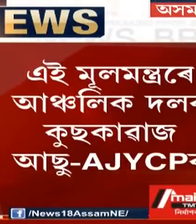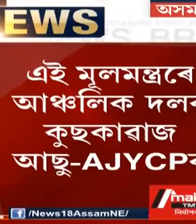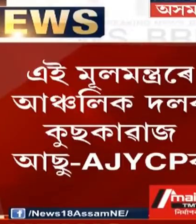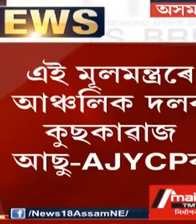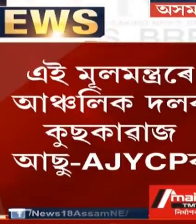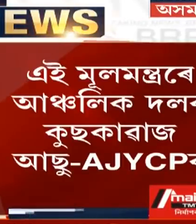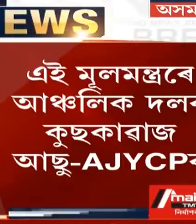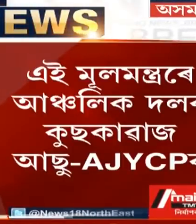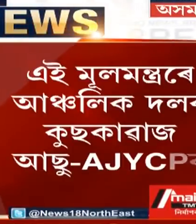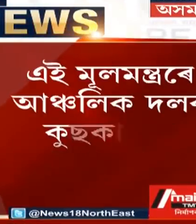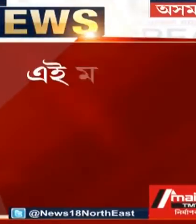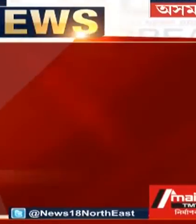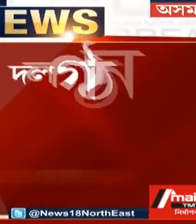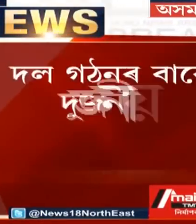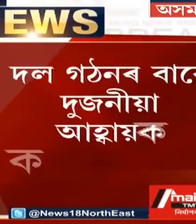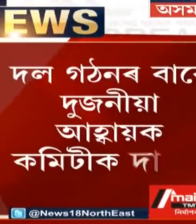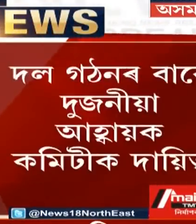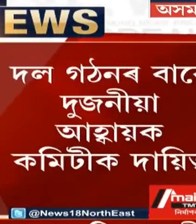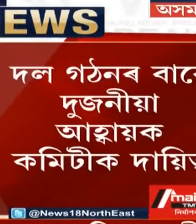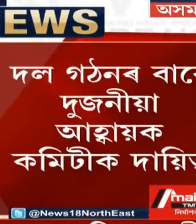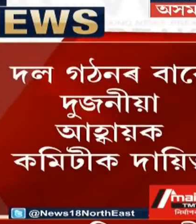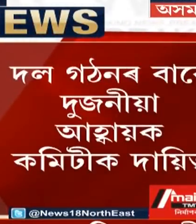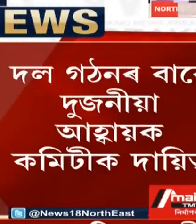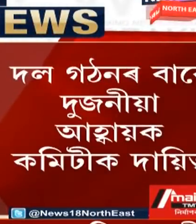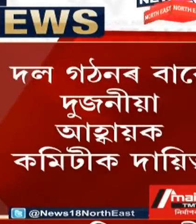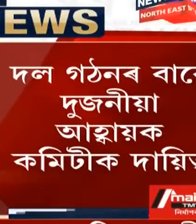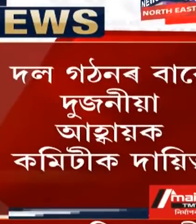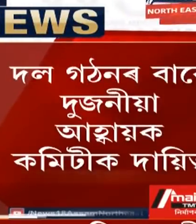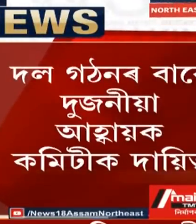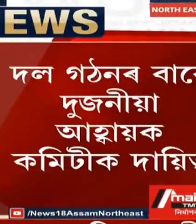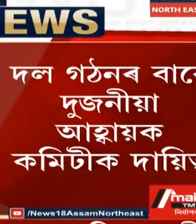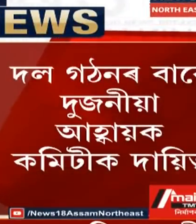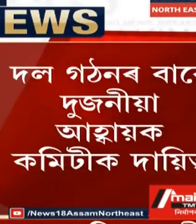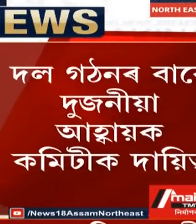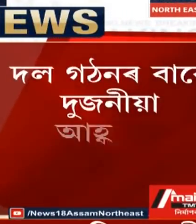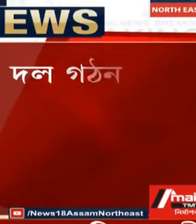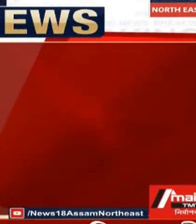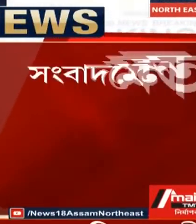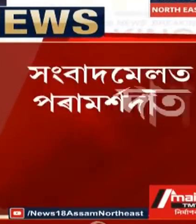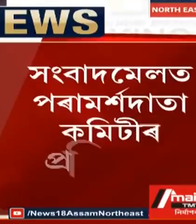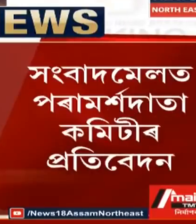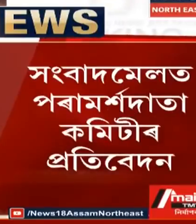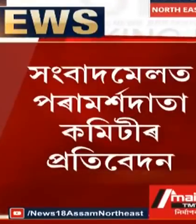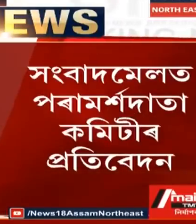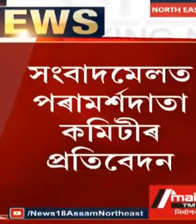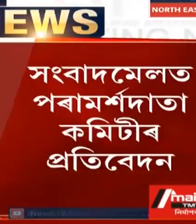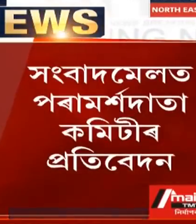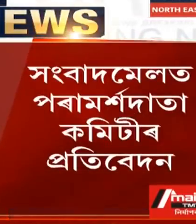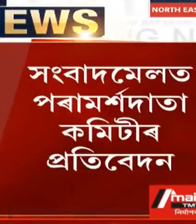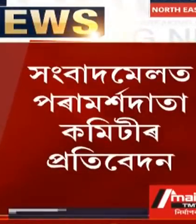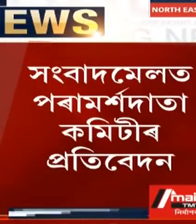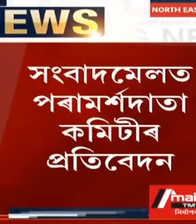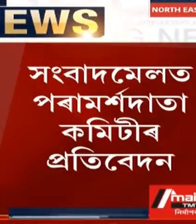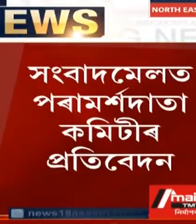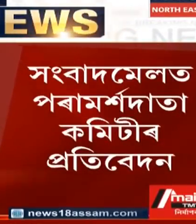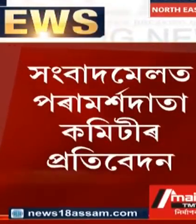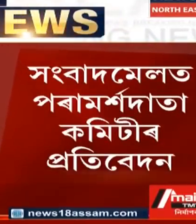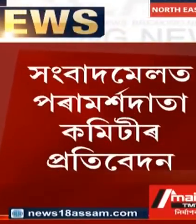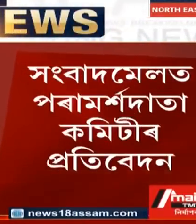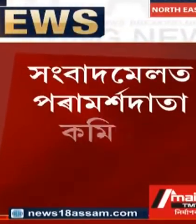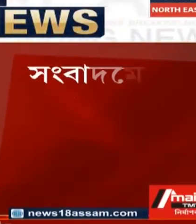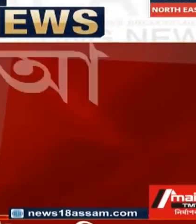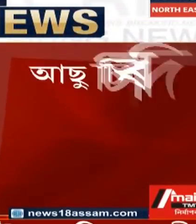लै जा पारो तार कारण शक्तिशाली भावे इतना पोषकता करिसे तार लगे लगे जातीयतावाद आदर्श आपोसविहीन आंचलिक